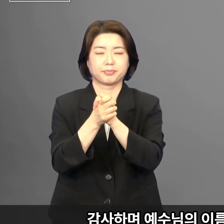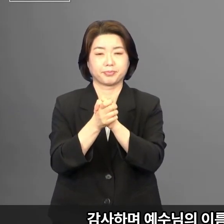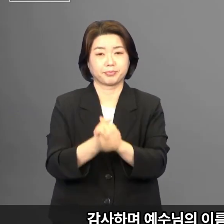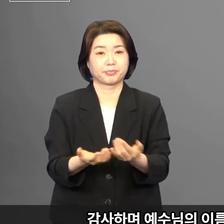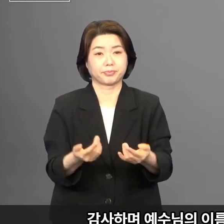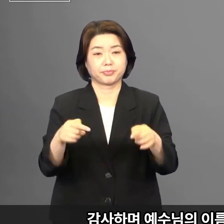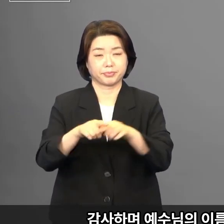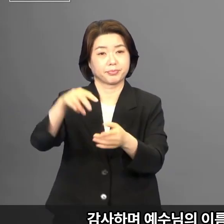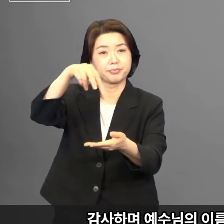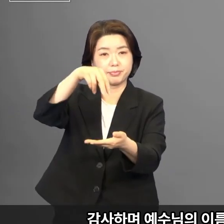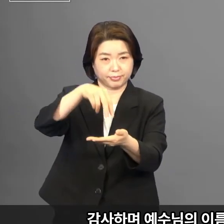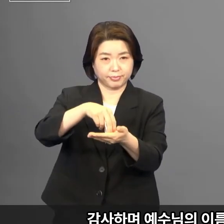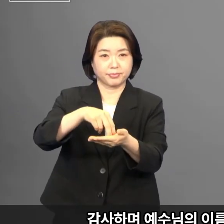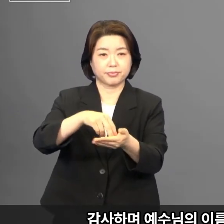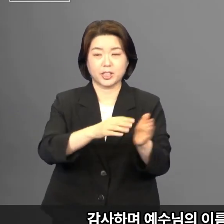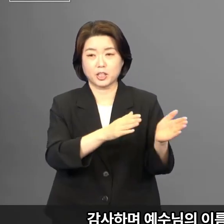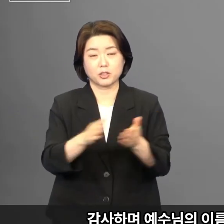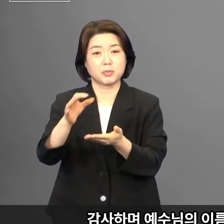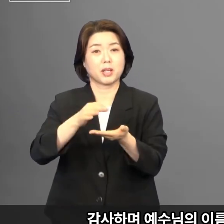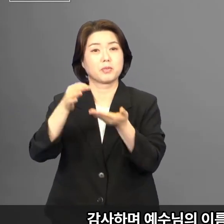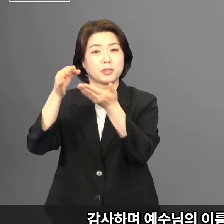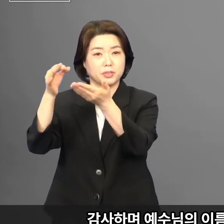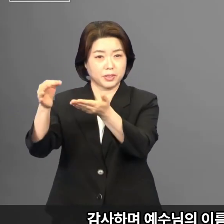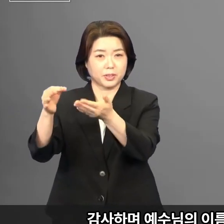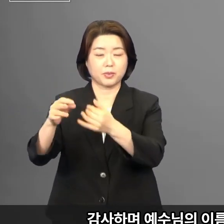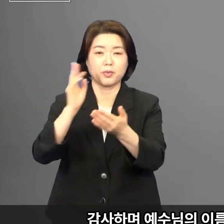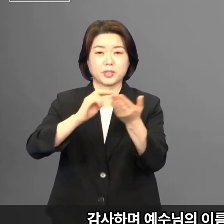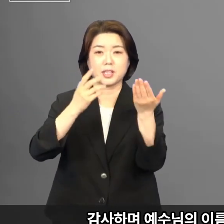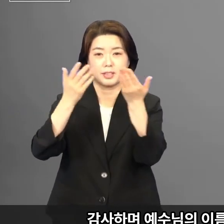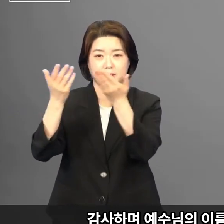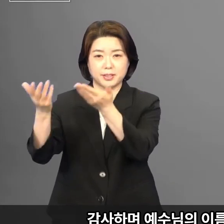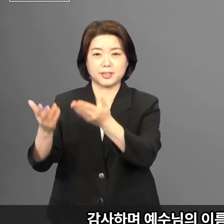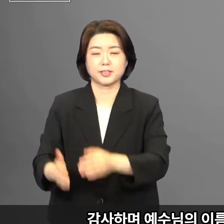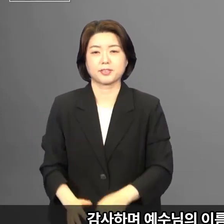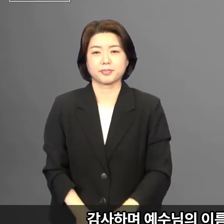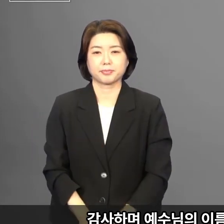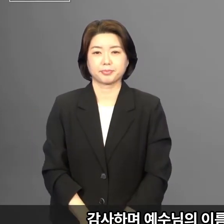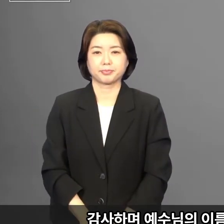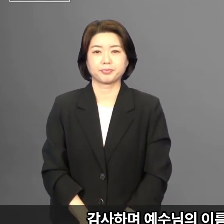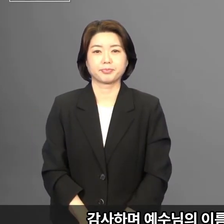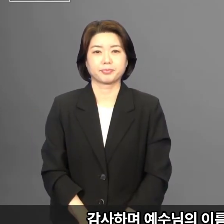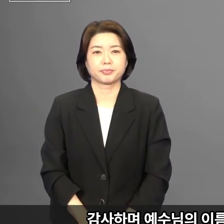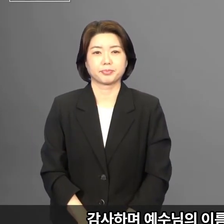같이 일어나셔서 준비하신 예물 드리며 찬양하겠습니다.